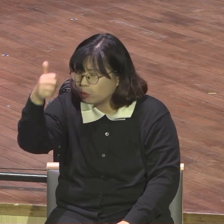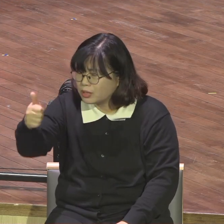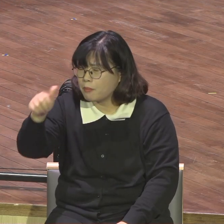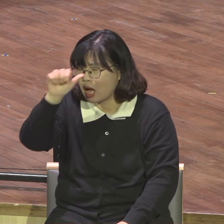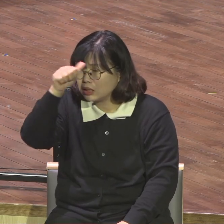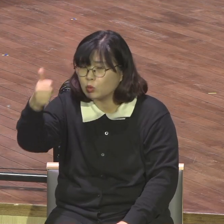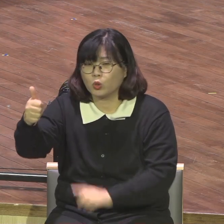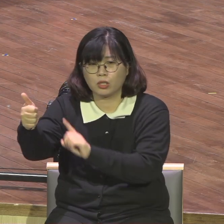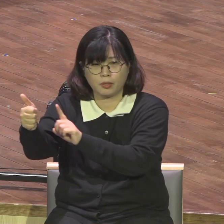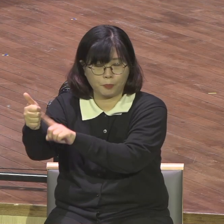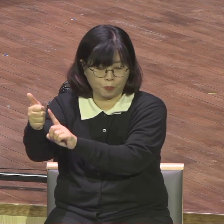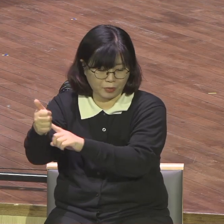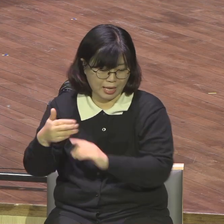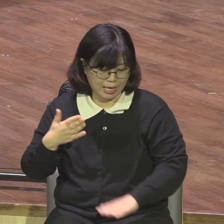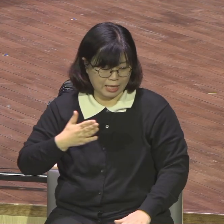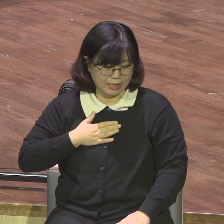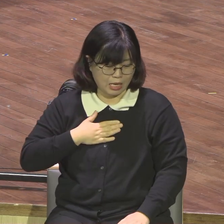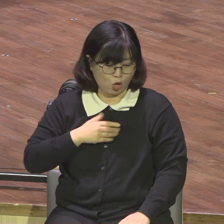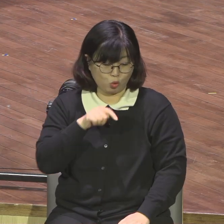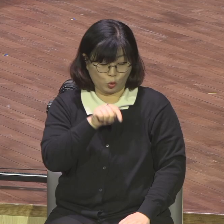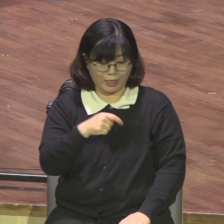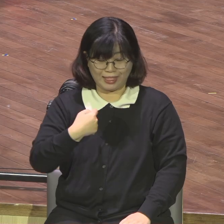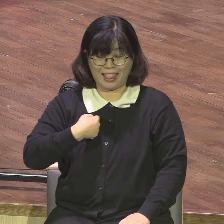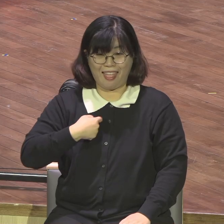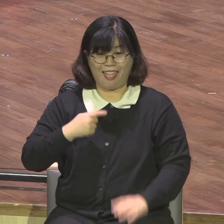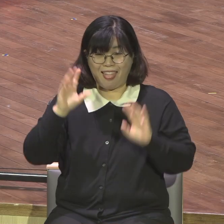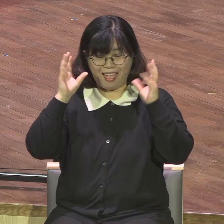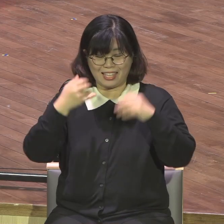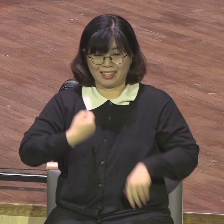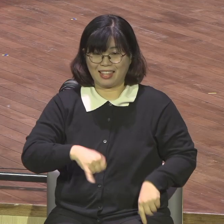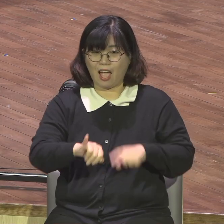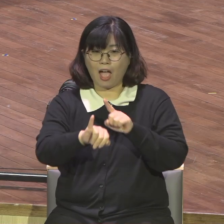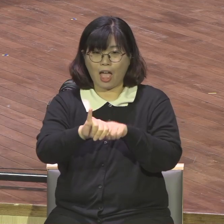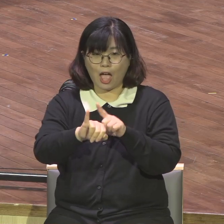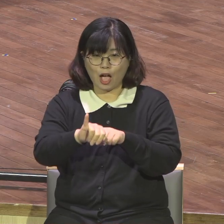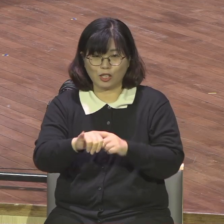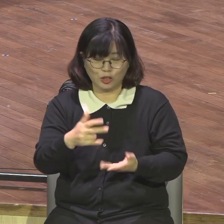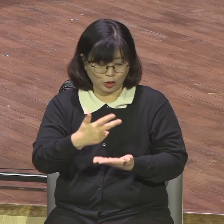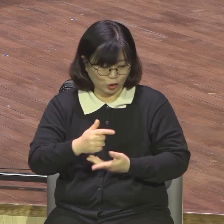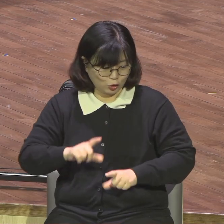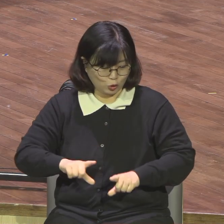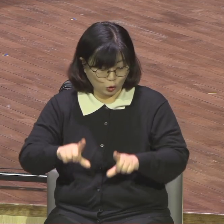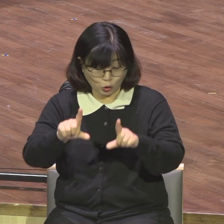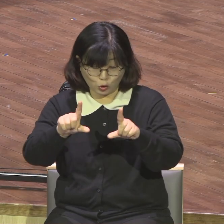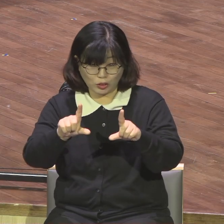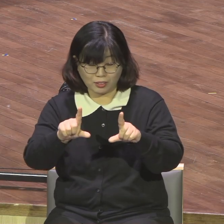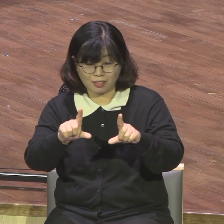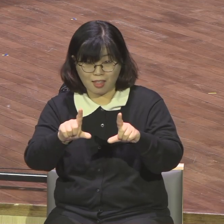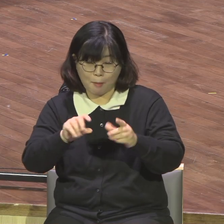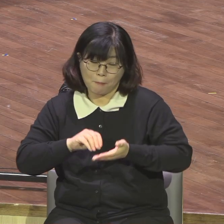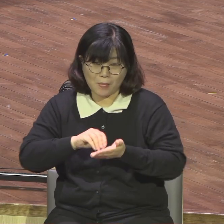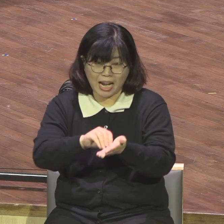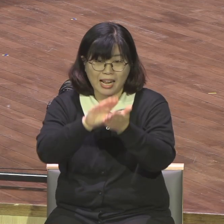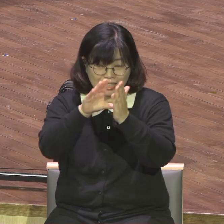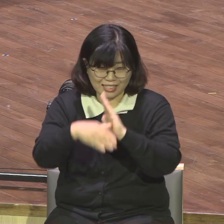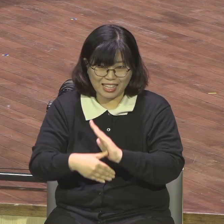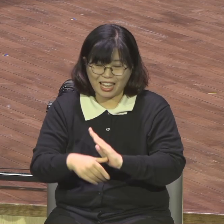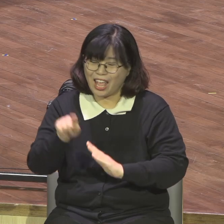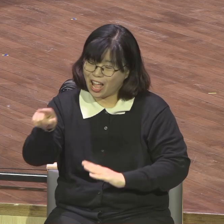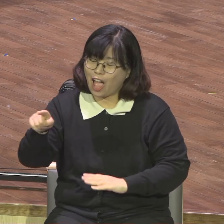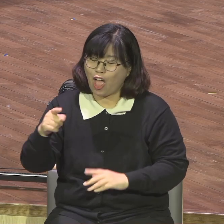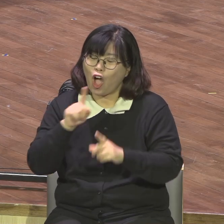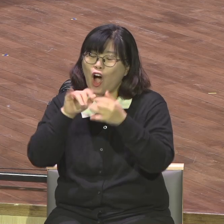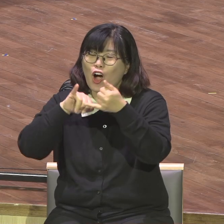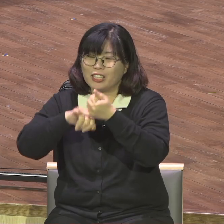장로님 제가 우리 예리가 주일 학교 올라가면 언약 하라의 버지만 되게 해달라고 집중 기도하고 있습니다.